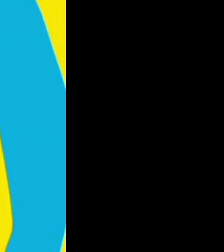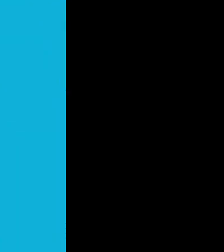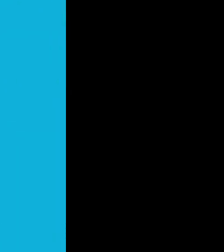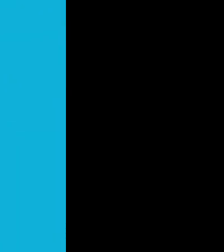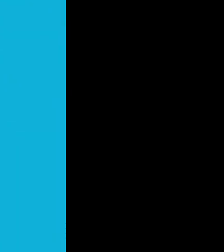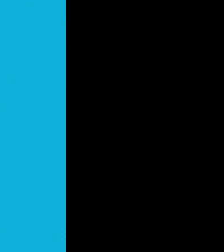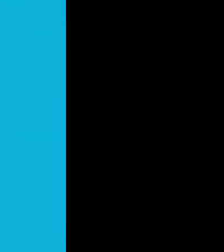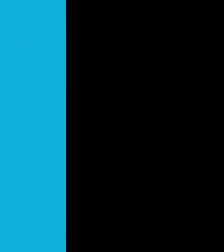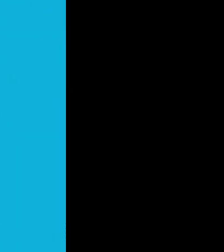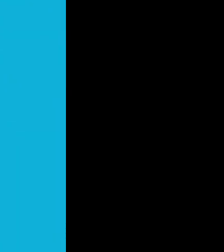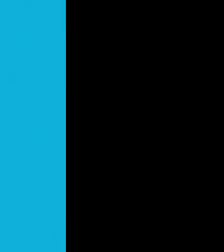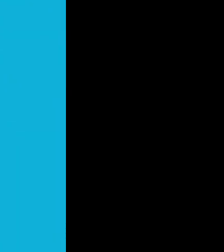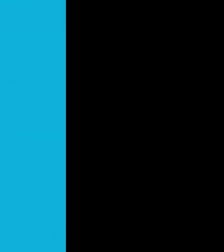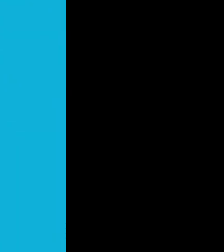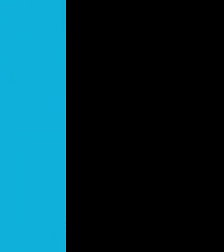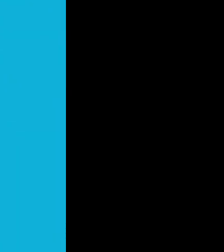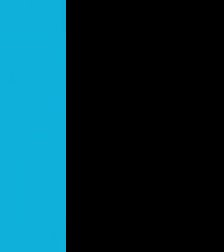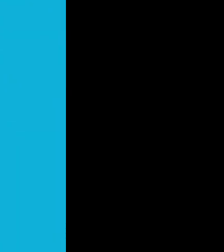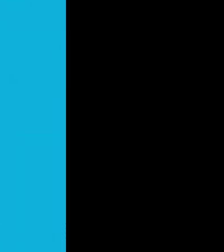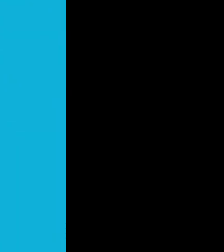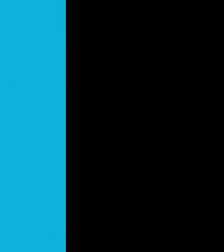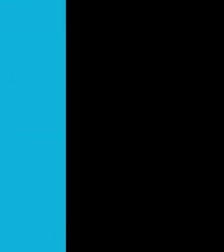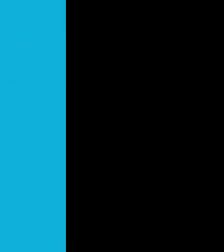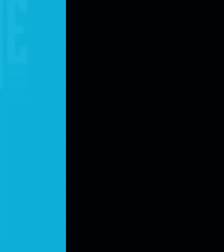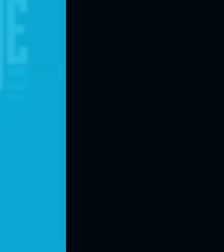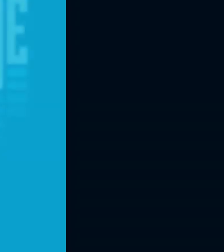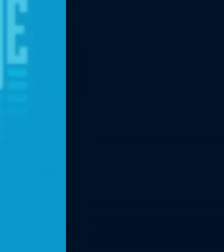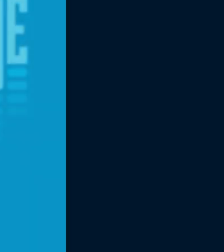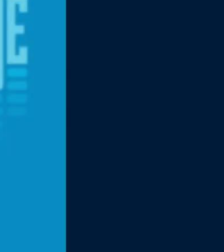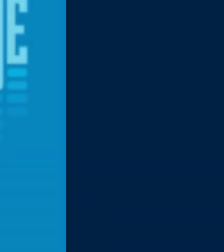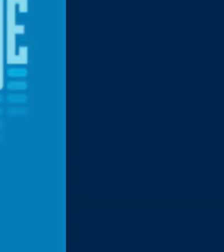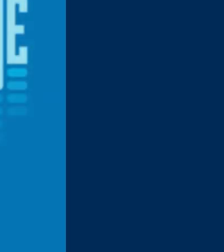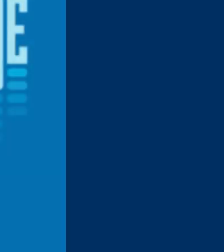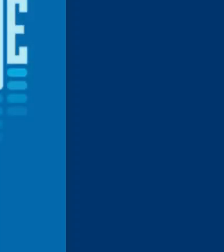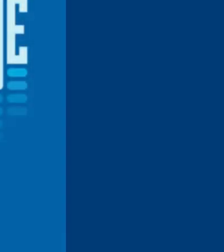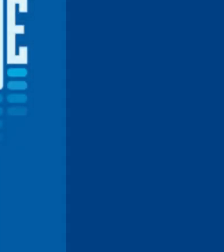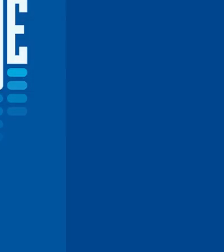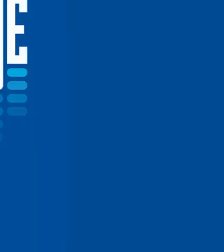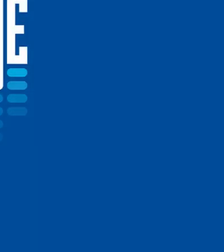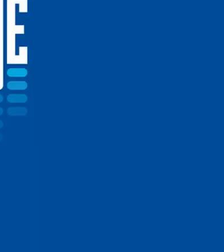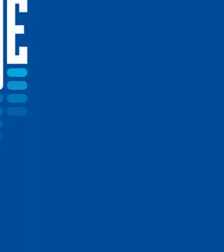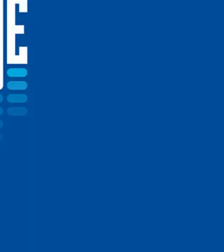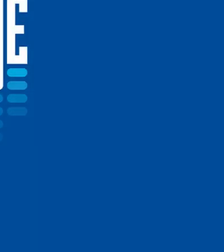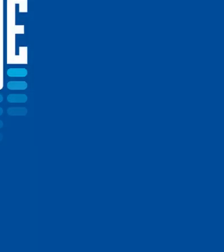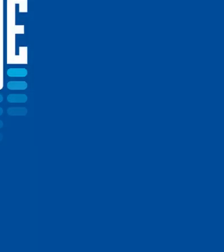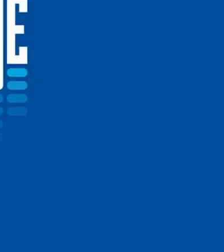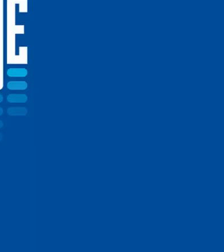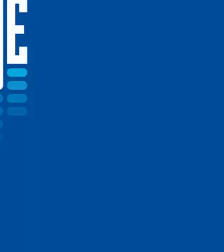Continue conosco no portal da Prefeitura e nas redes sociais.